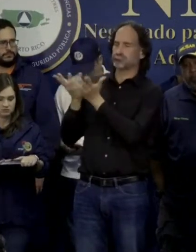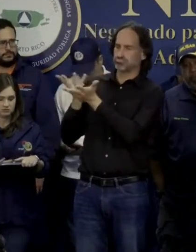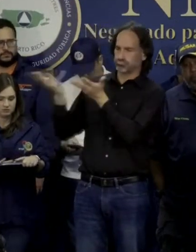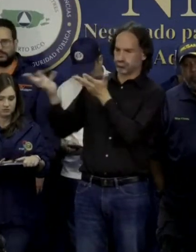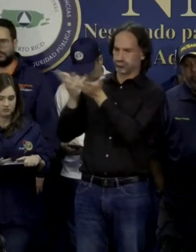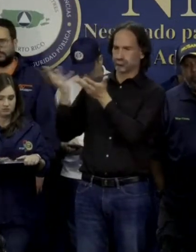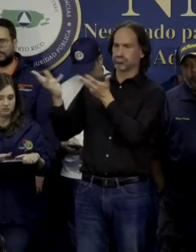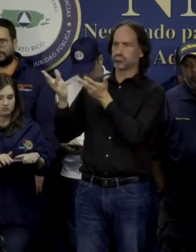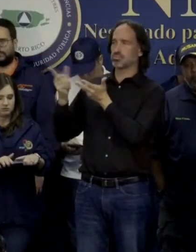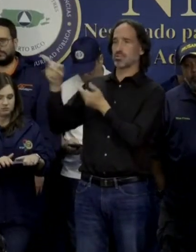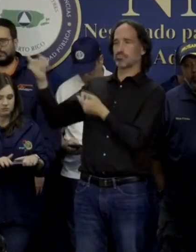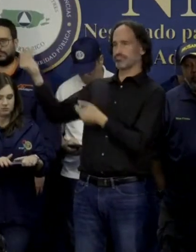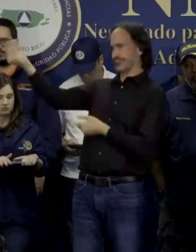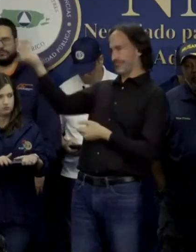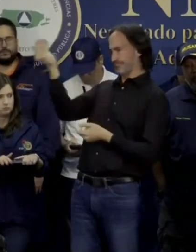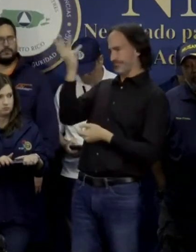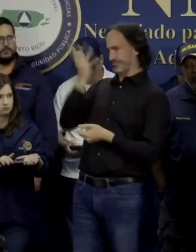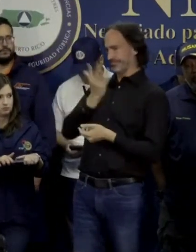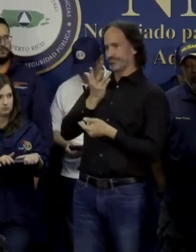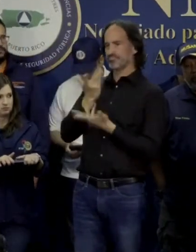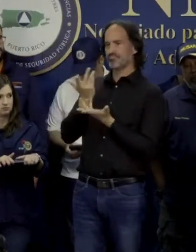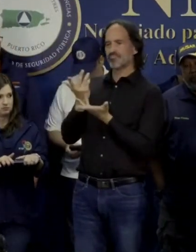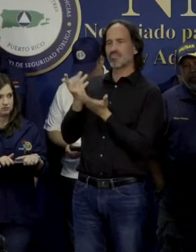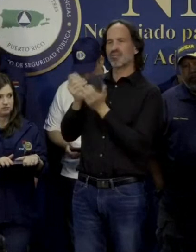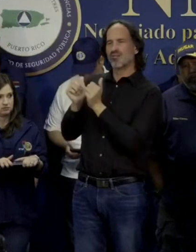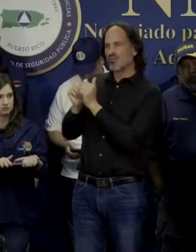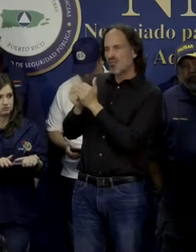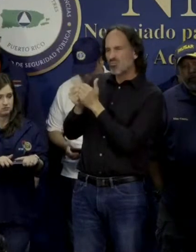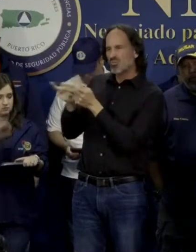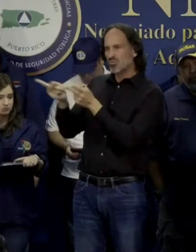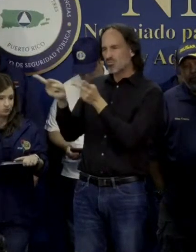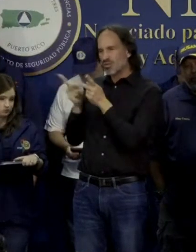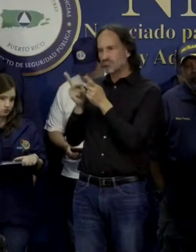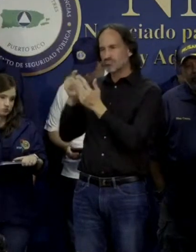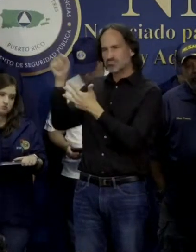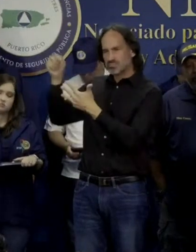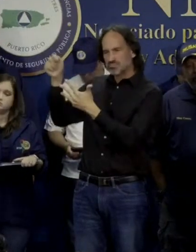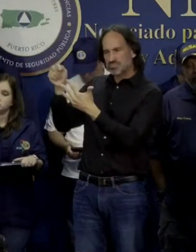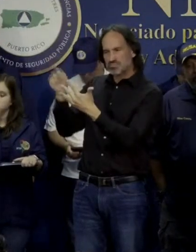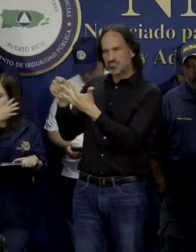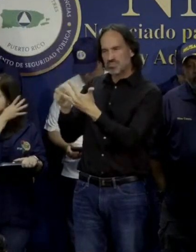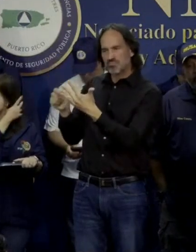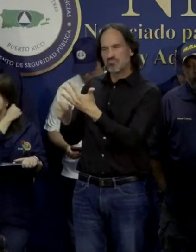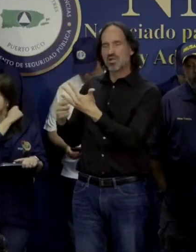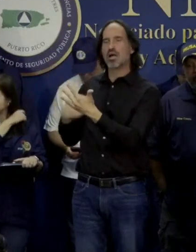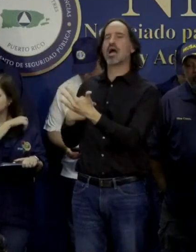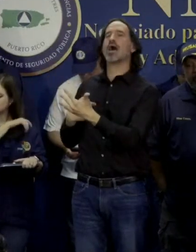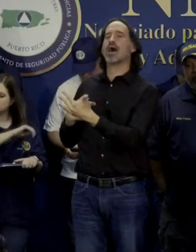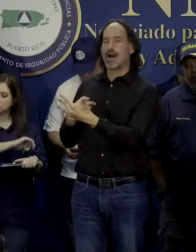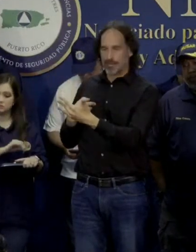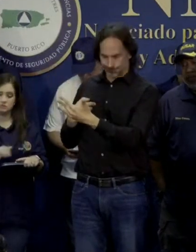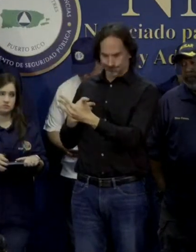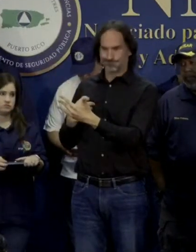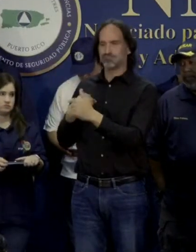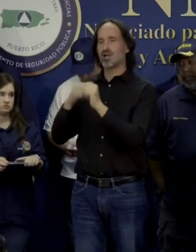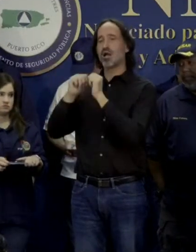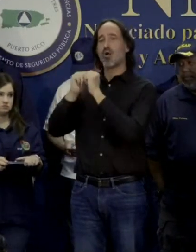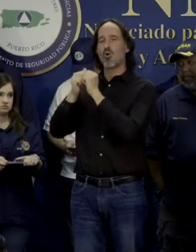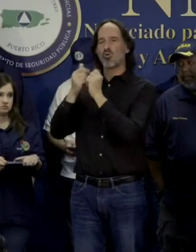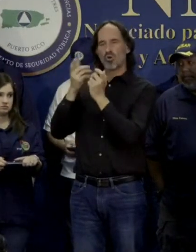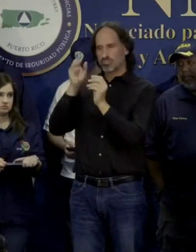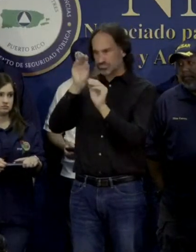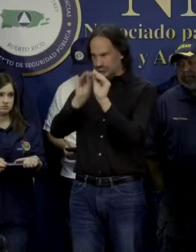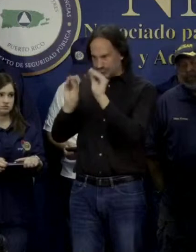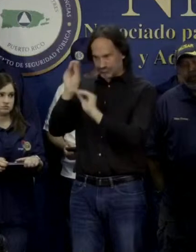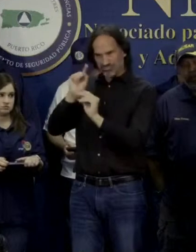todo eso está en proceso. Nosotros de manera preventiva mandamos o redirigimos los recursos del cuartel